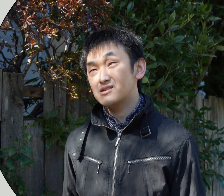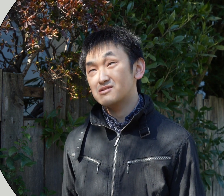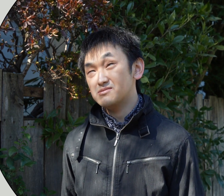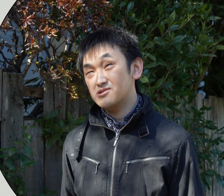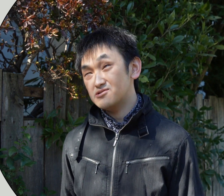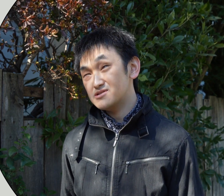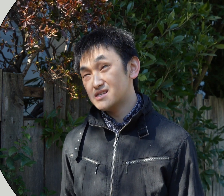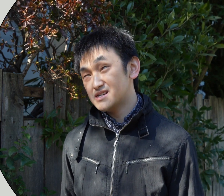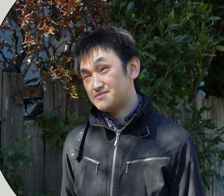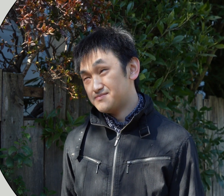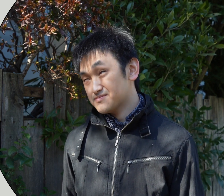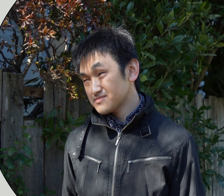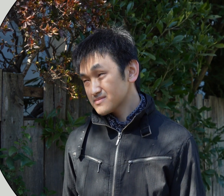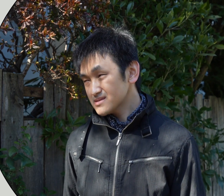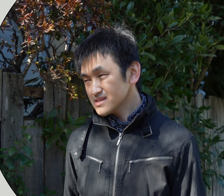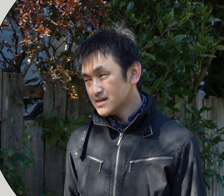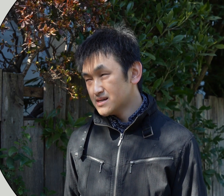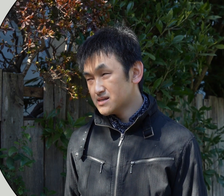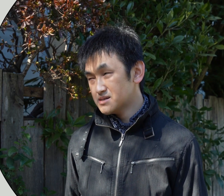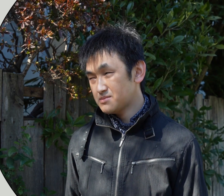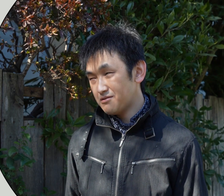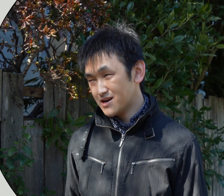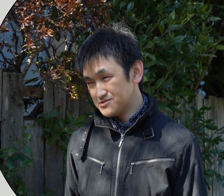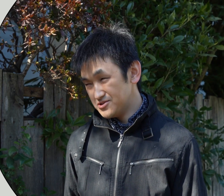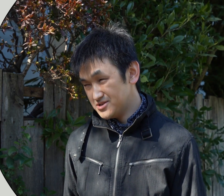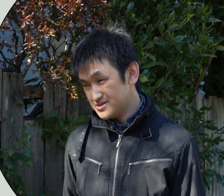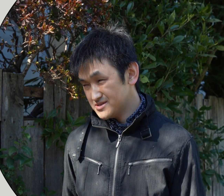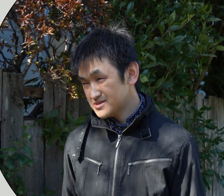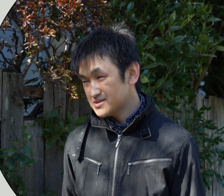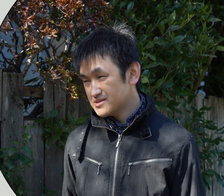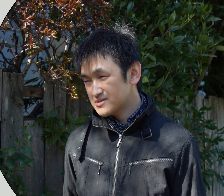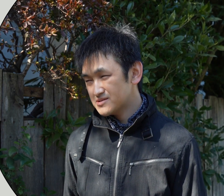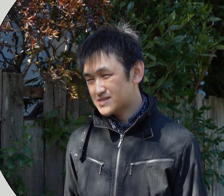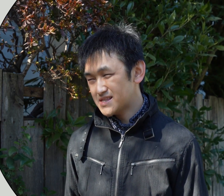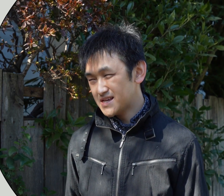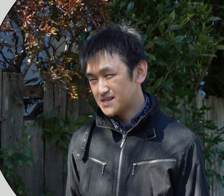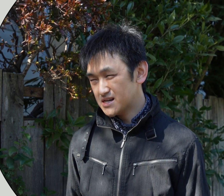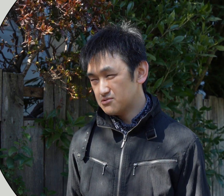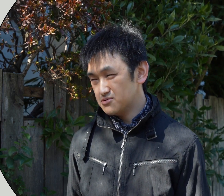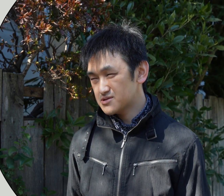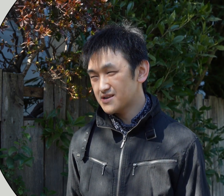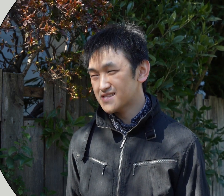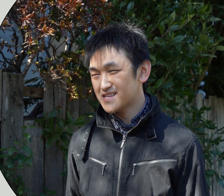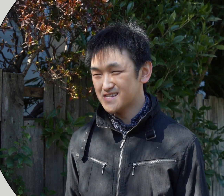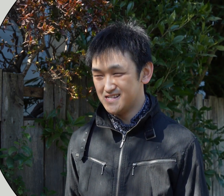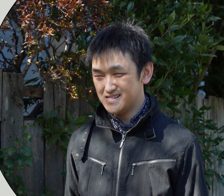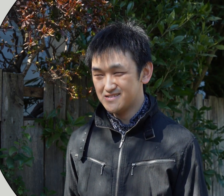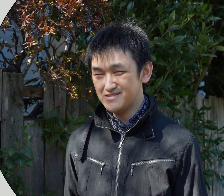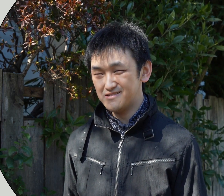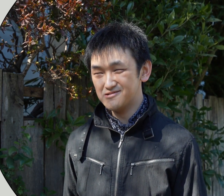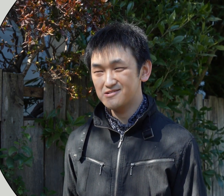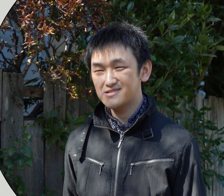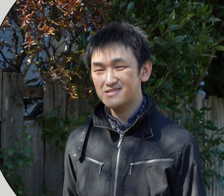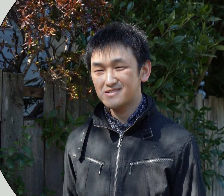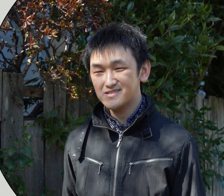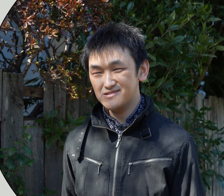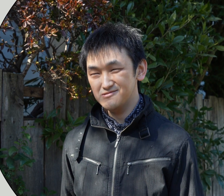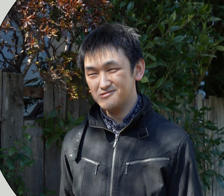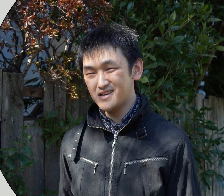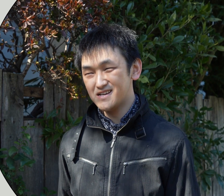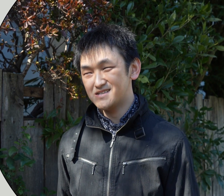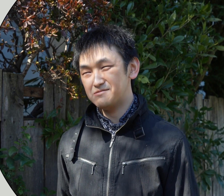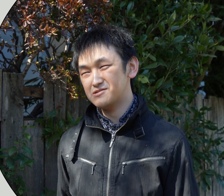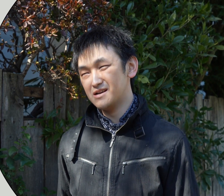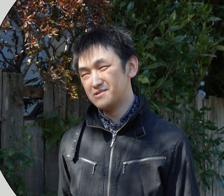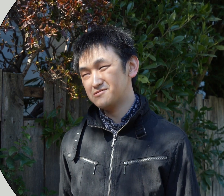後々記録にも残るしま分かるとなるほどじゃ絶対なんかこうそれが正しくなると